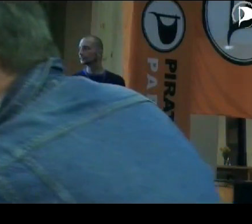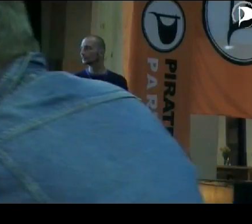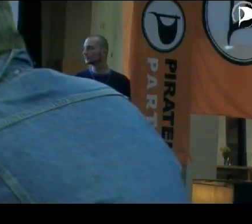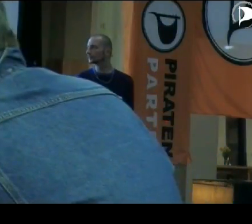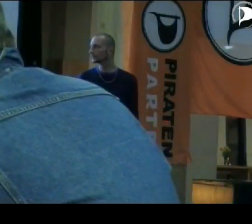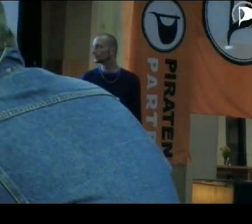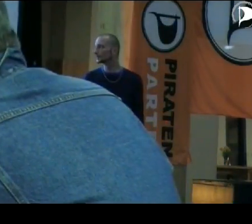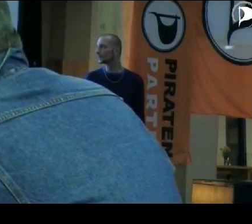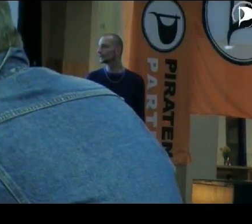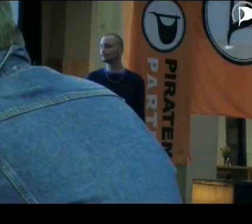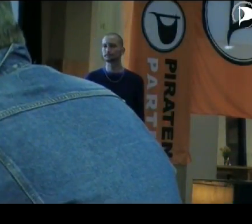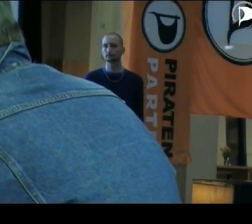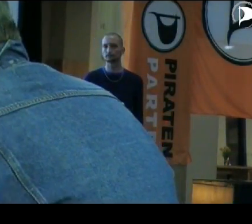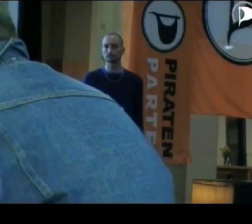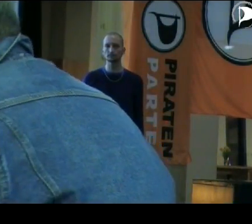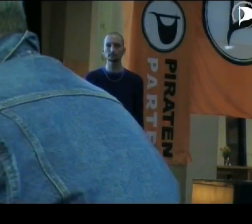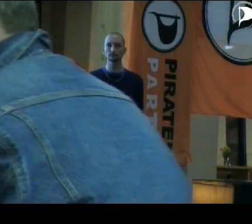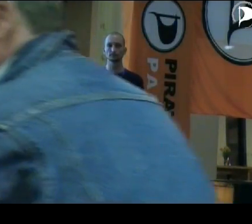verantwortlich sind